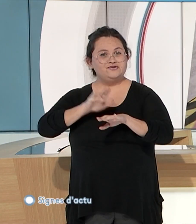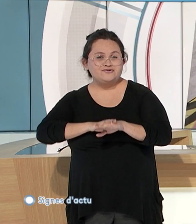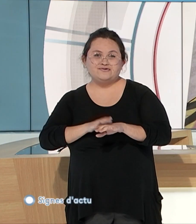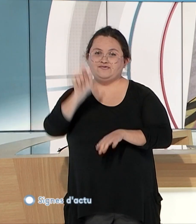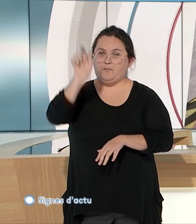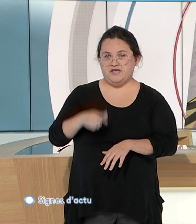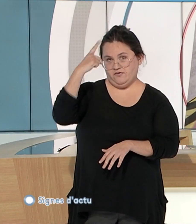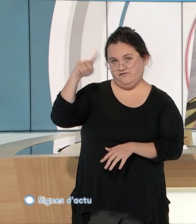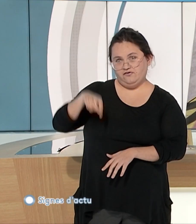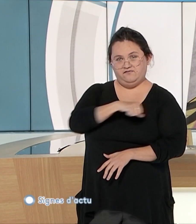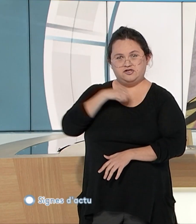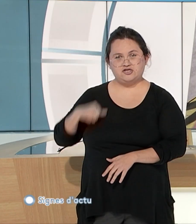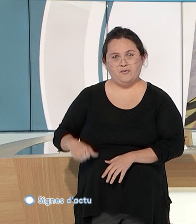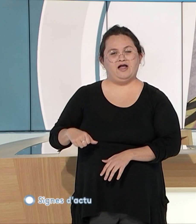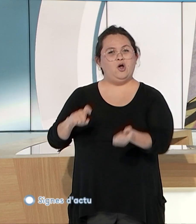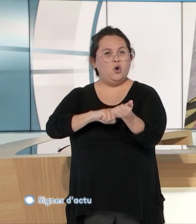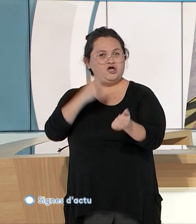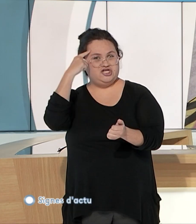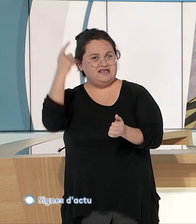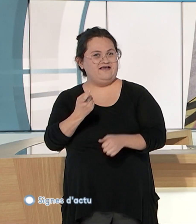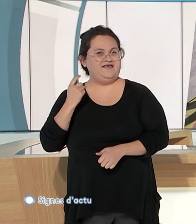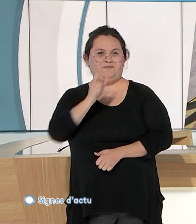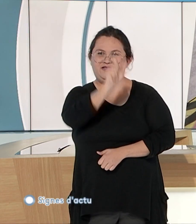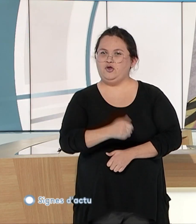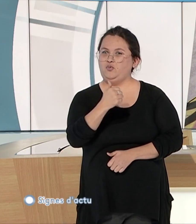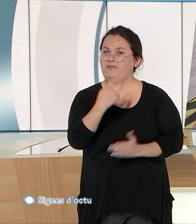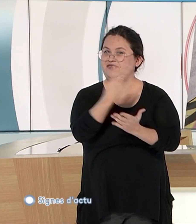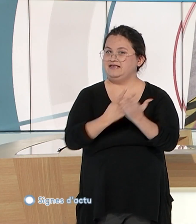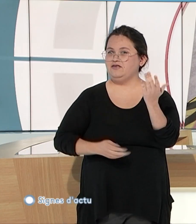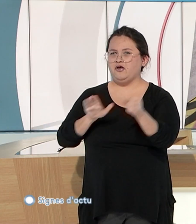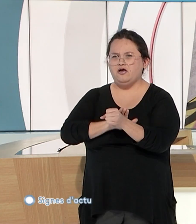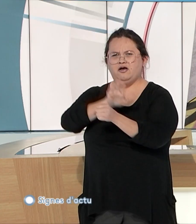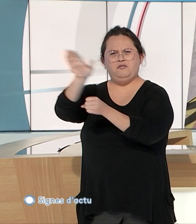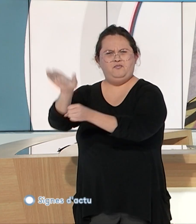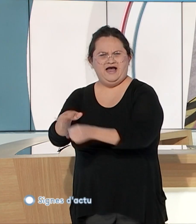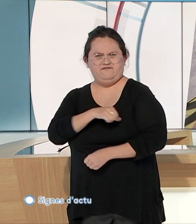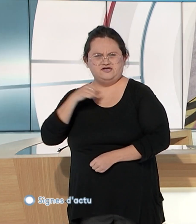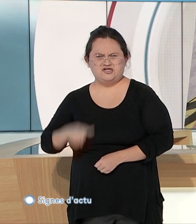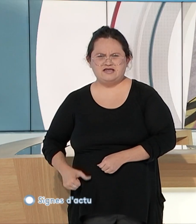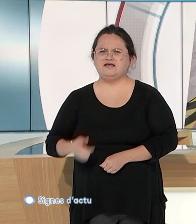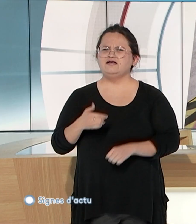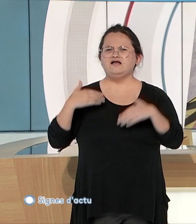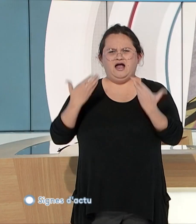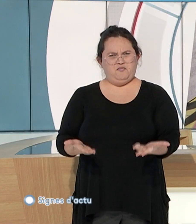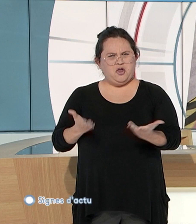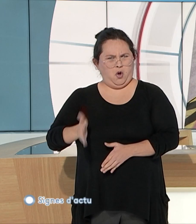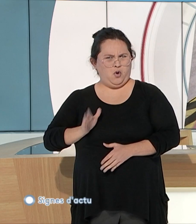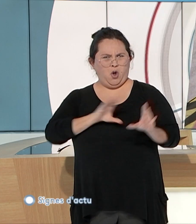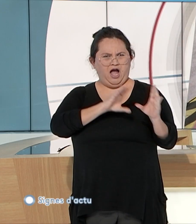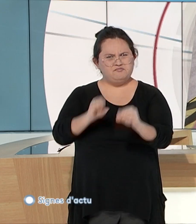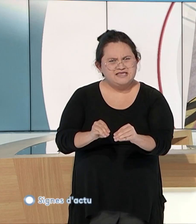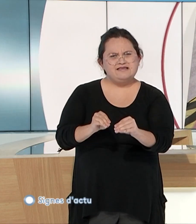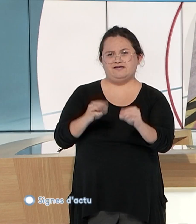du voyage de l'auteur en Chine il y a maintenant quelques années. Désormais éditeur à Bordeaux, il s'est inspiré pour sa BD des